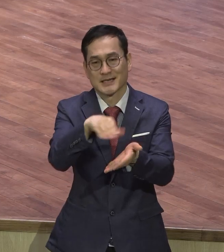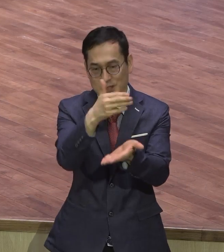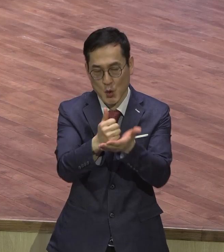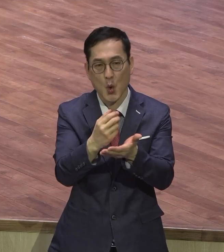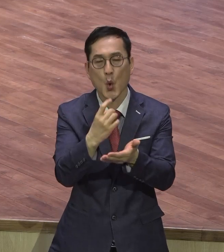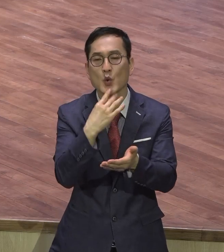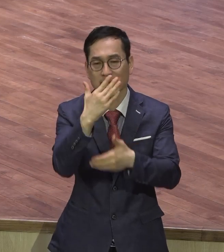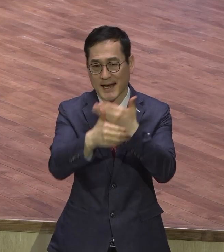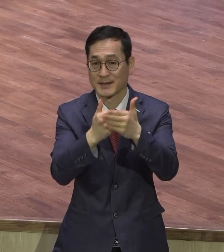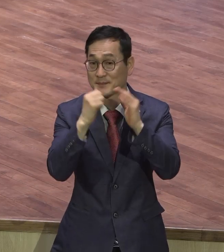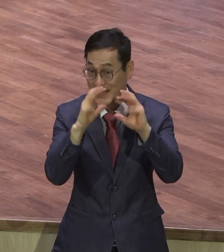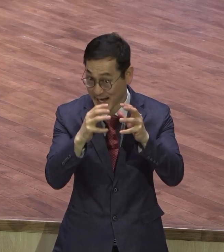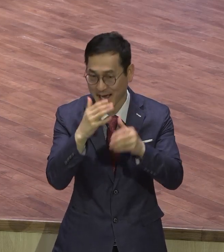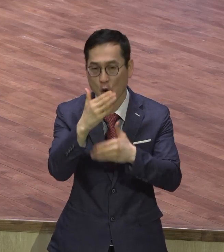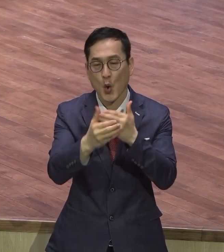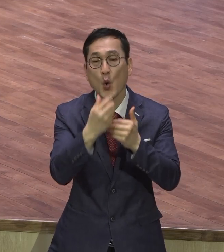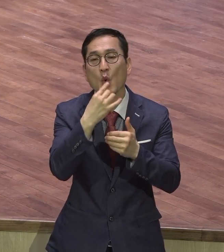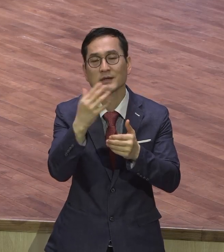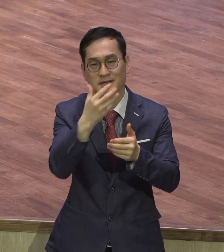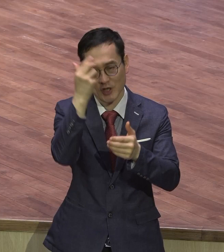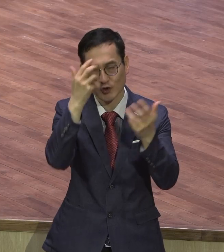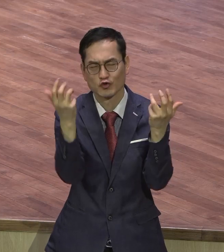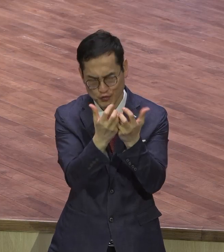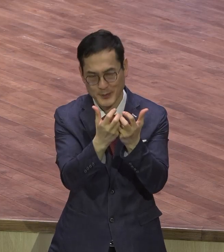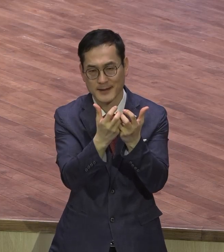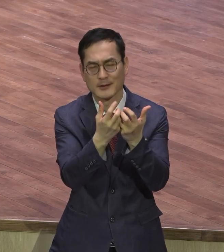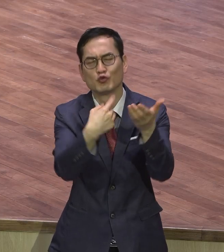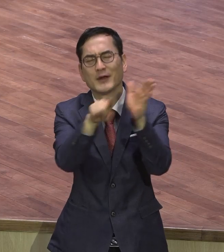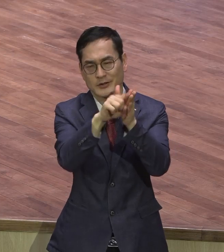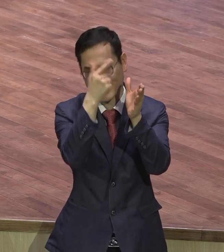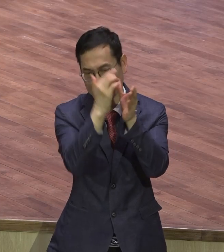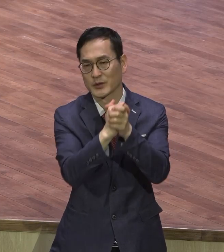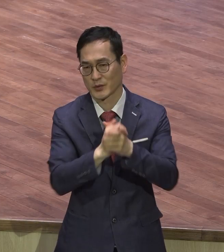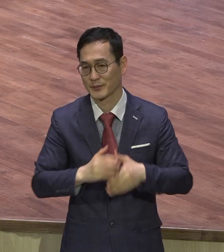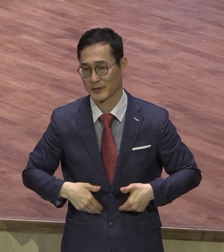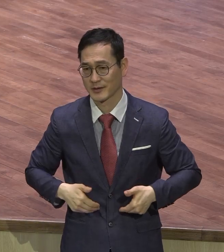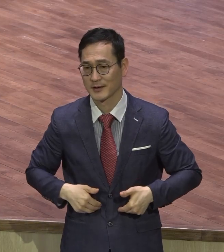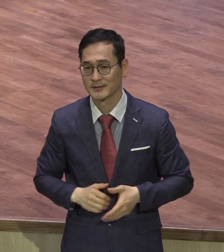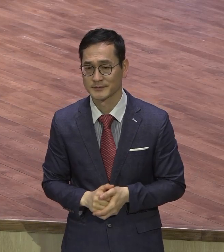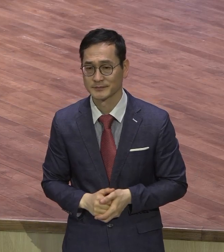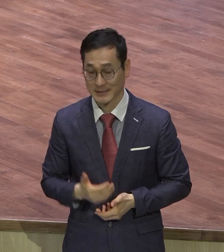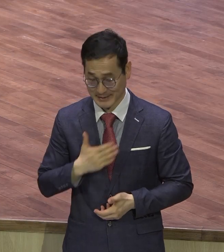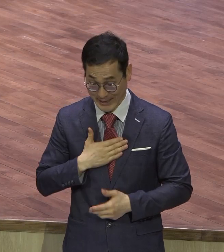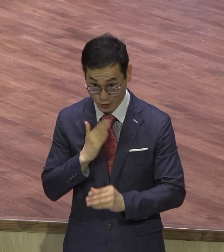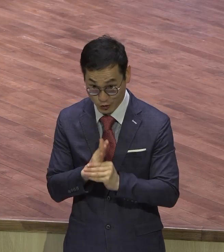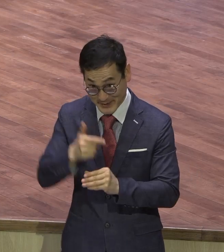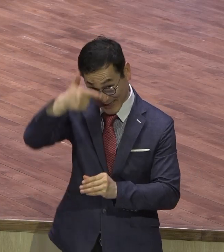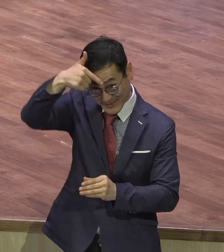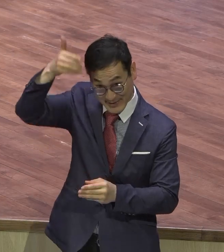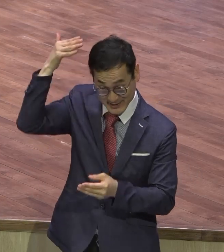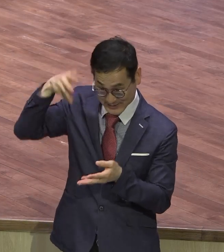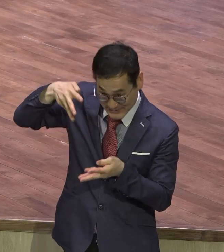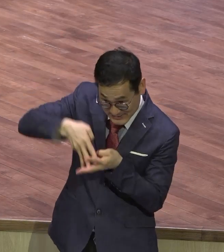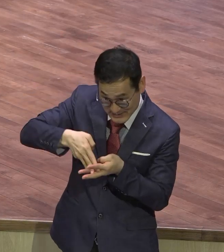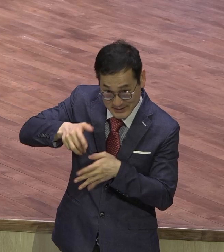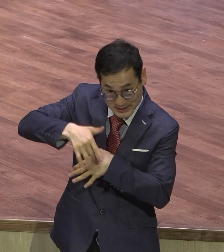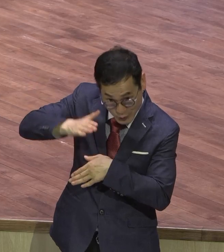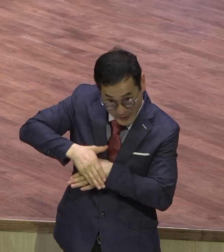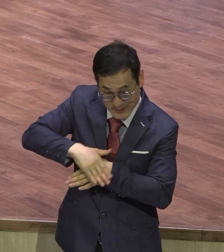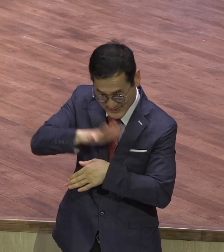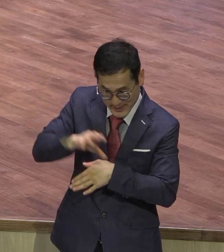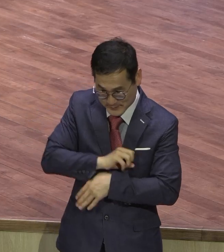성령 충만을 위해서 기도해야 됩니다. 그 나중심에 이런 이 모든 예틀, 그리스도